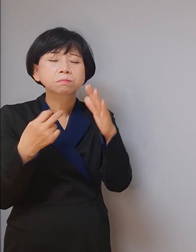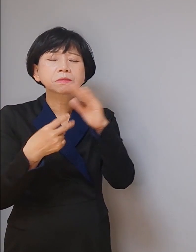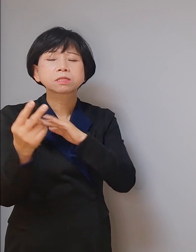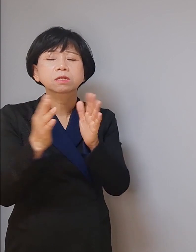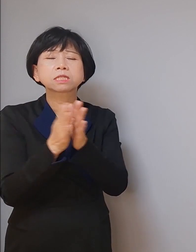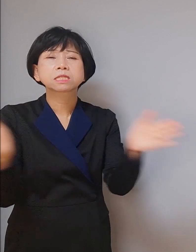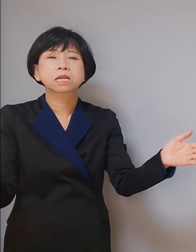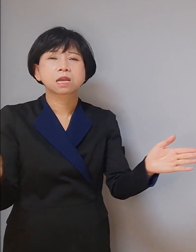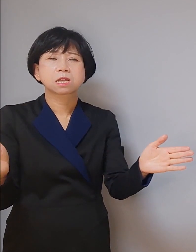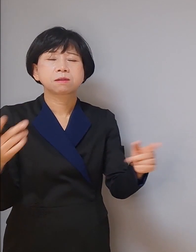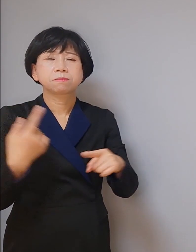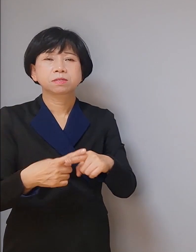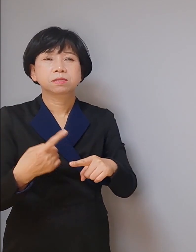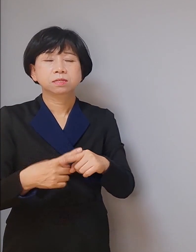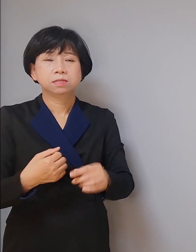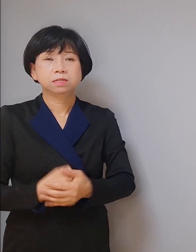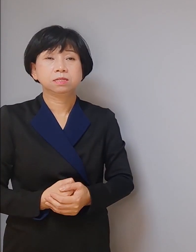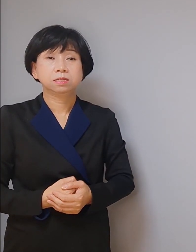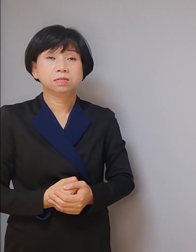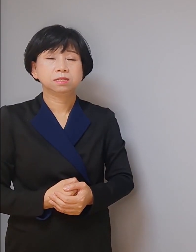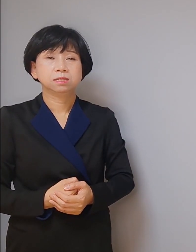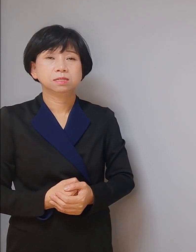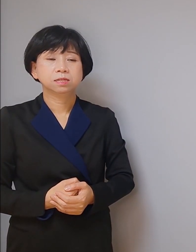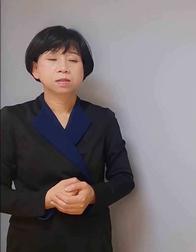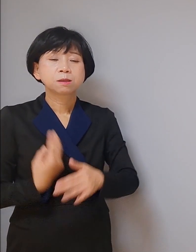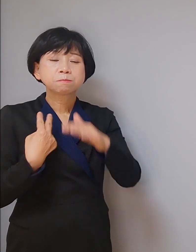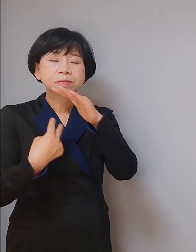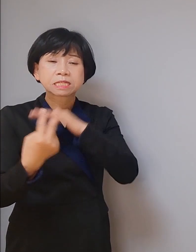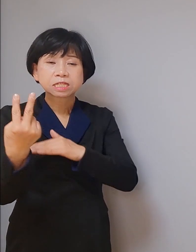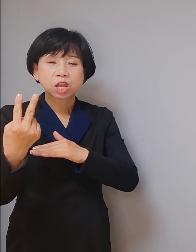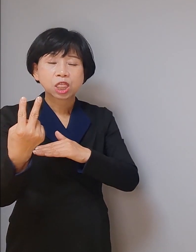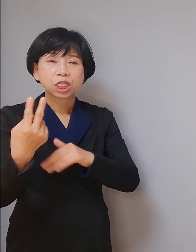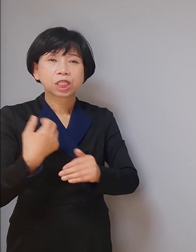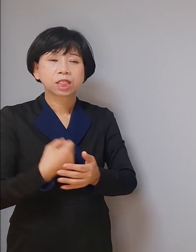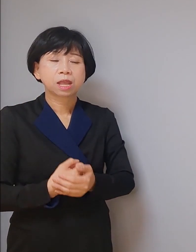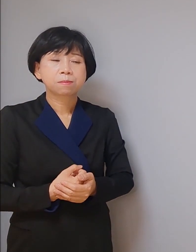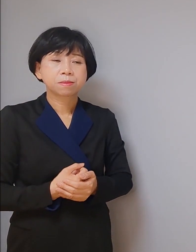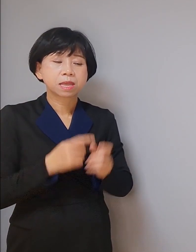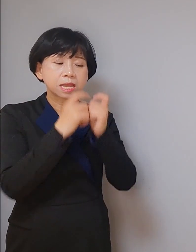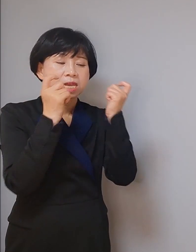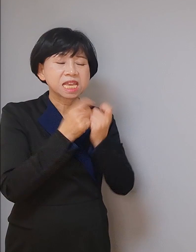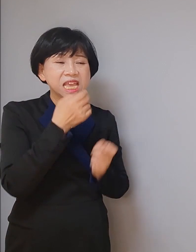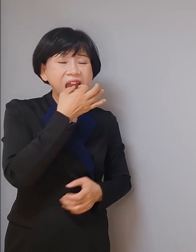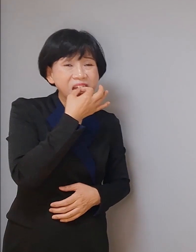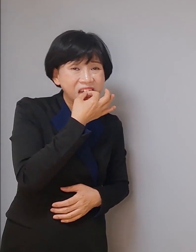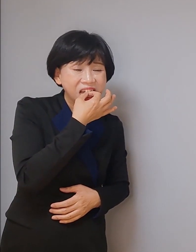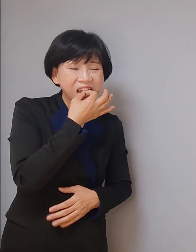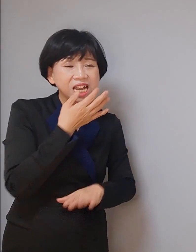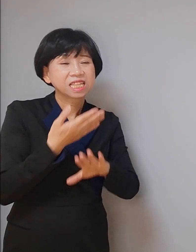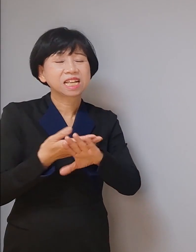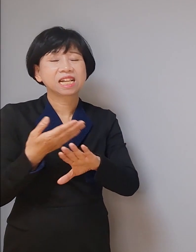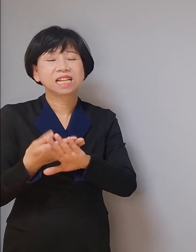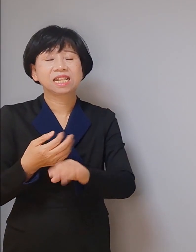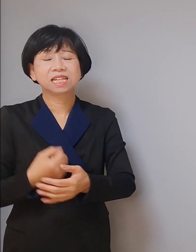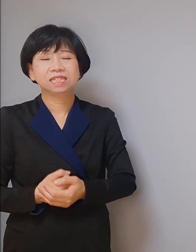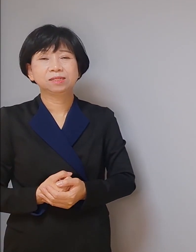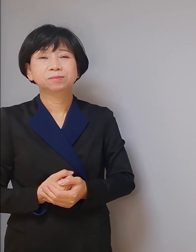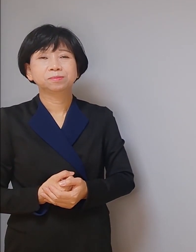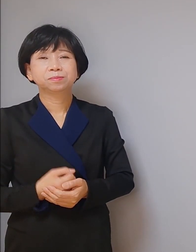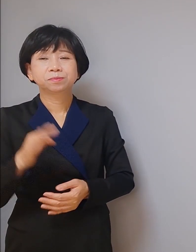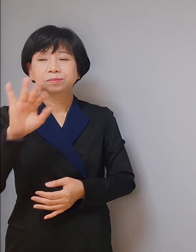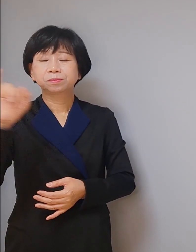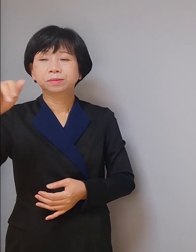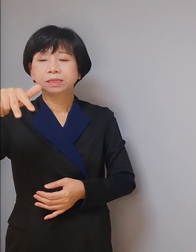여러분, 비전과 야망은 다릅니다. 야망은 단순히 우리의 마음에서부터 나오는